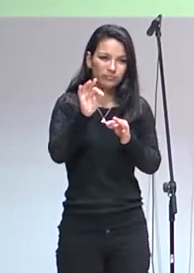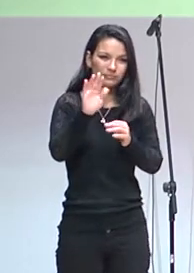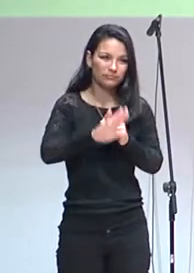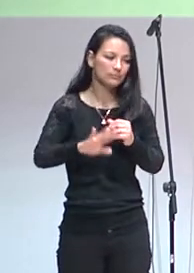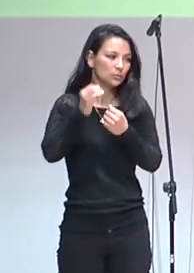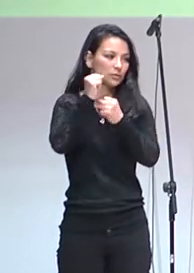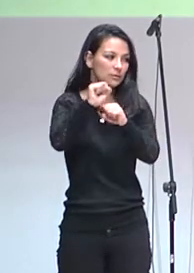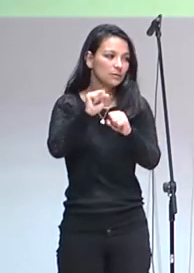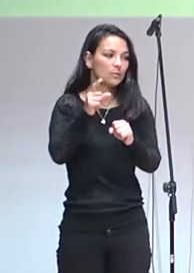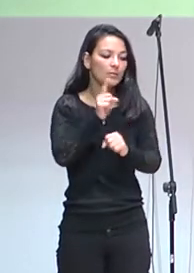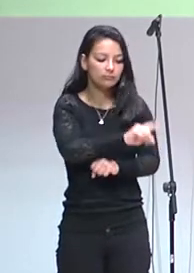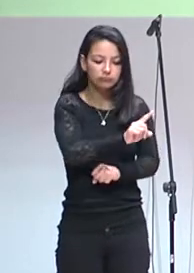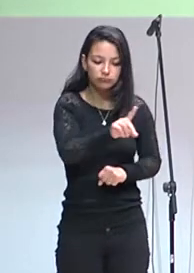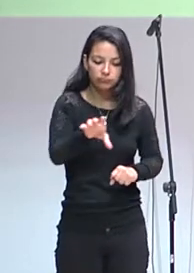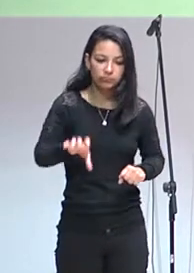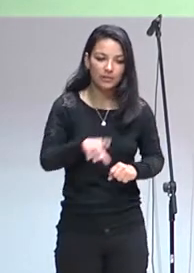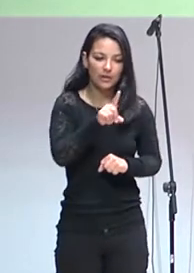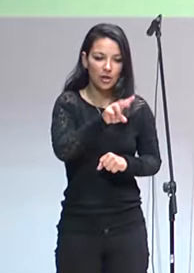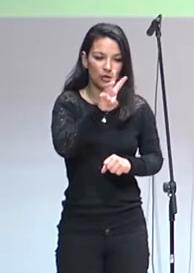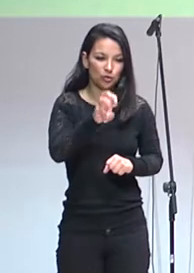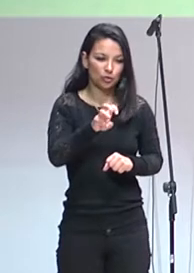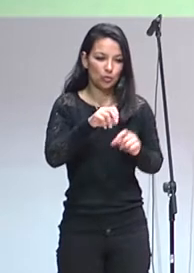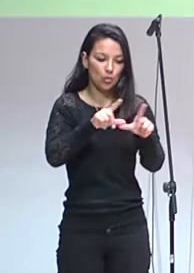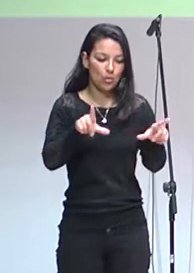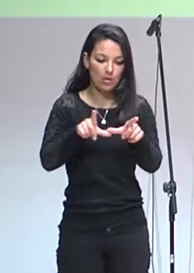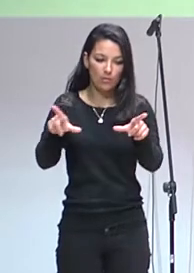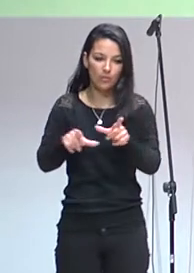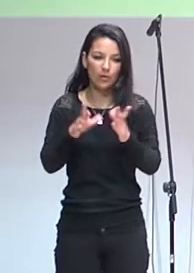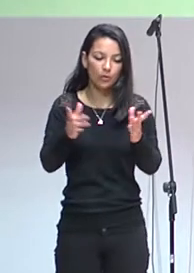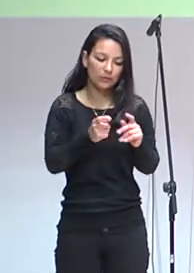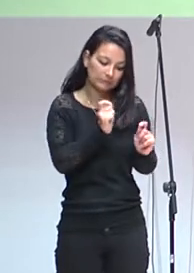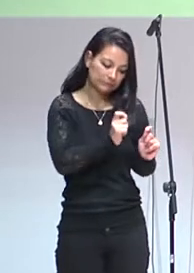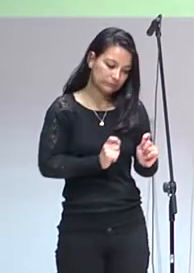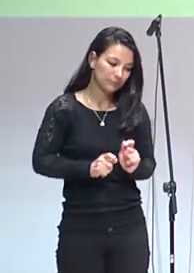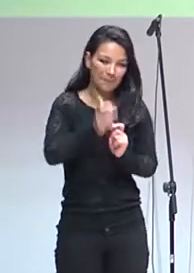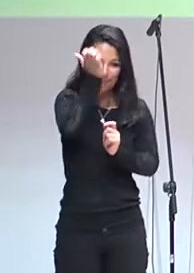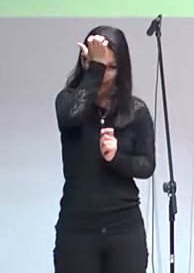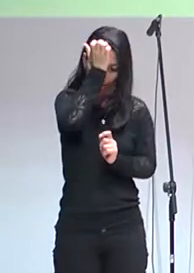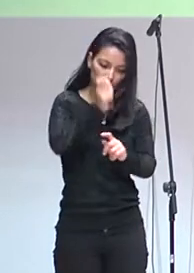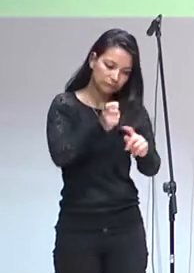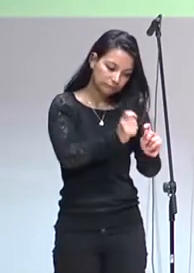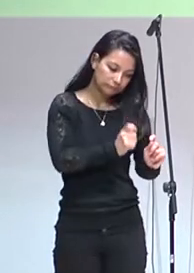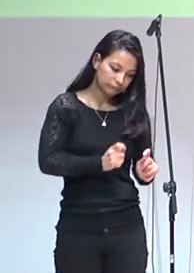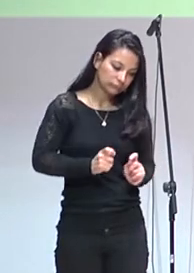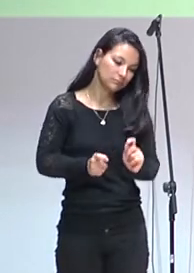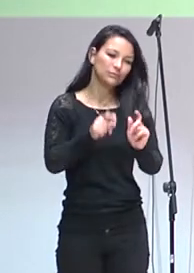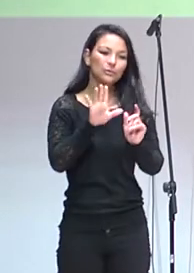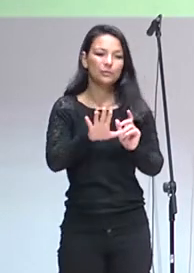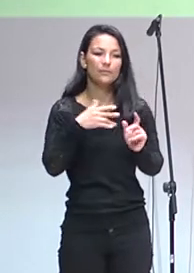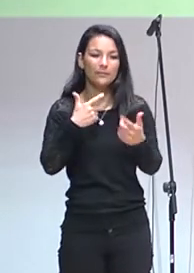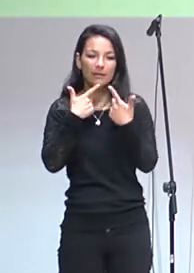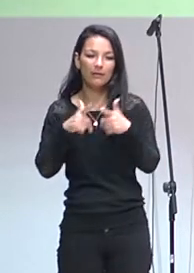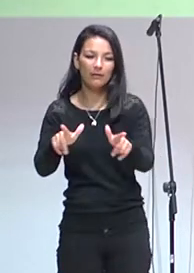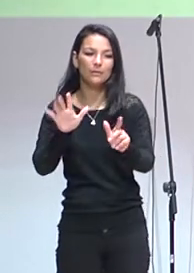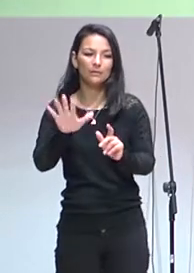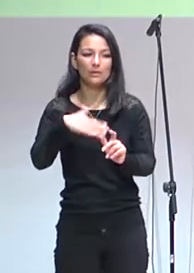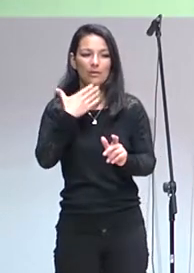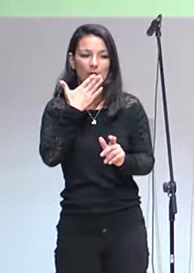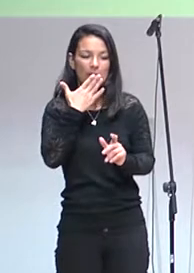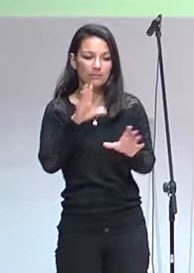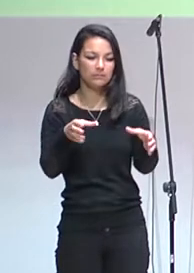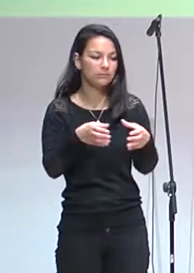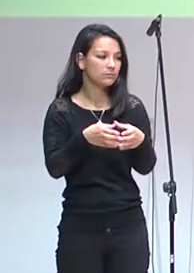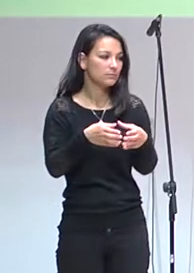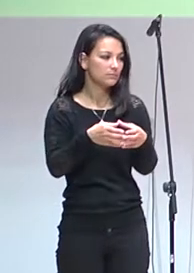lugares de escritura sobre la piedra, ¿no?, llamados los petroglifos. pues de la lengua indígena, pues son los Siki